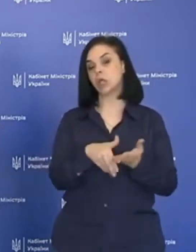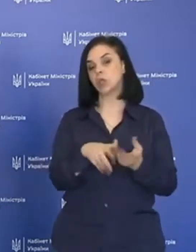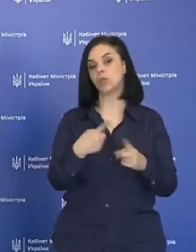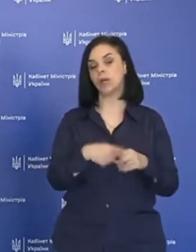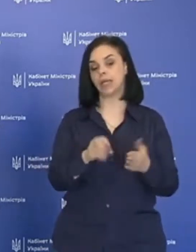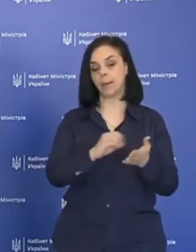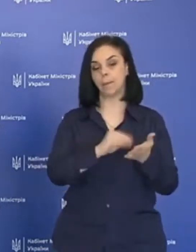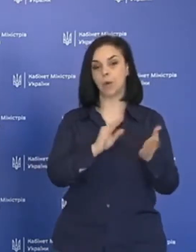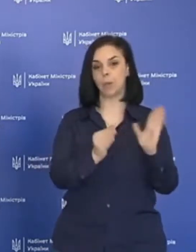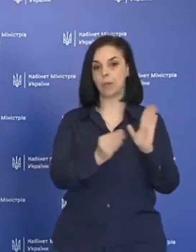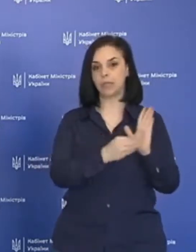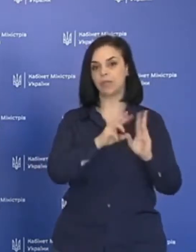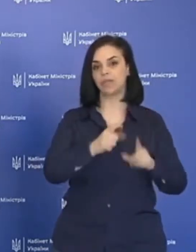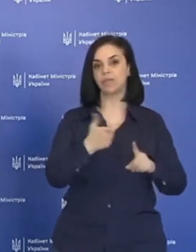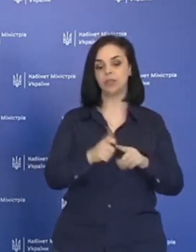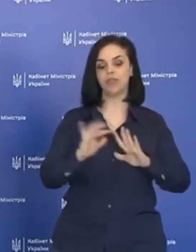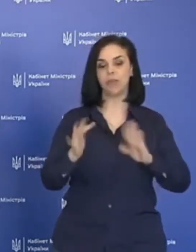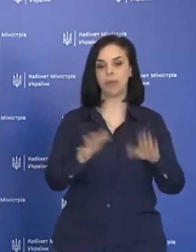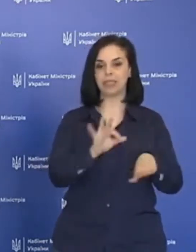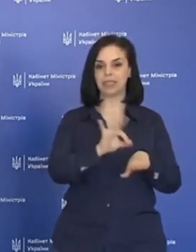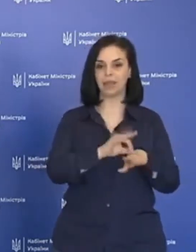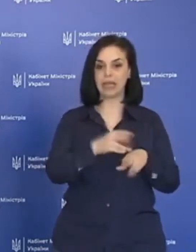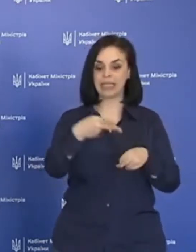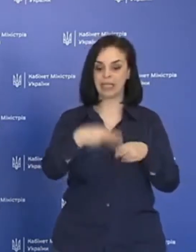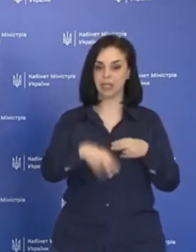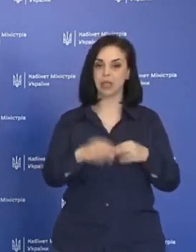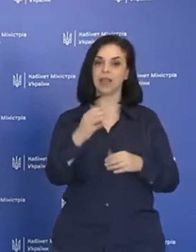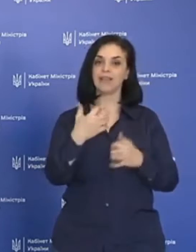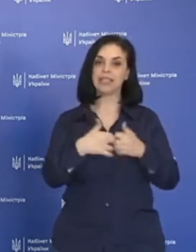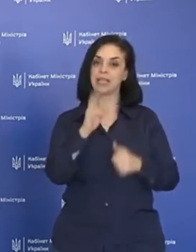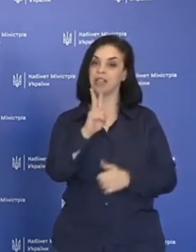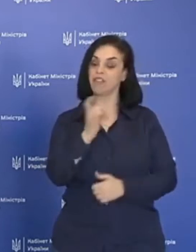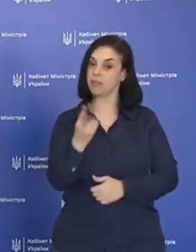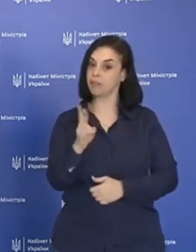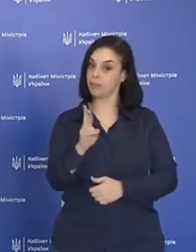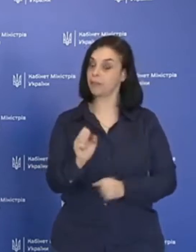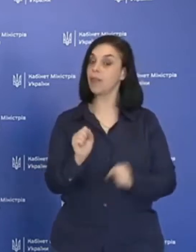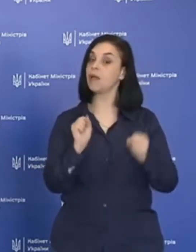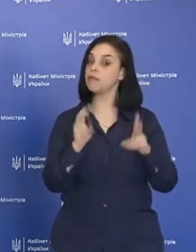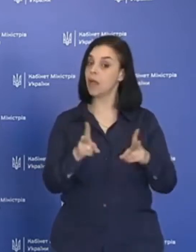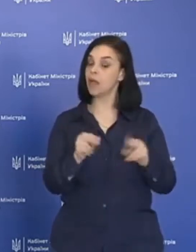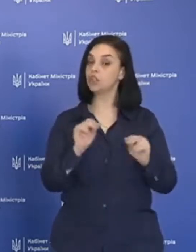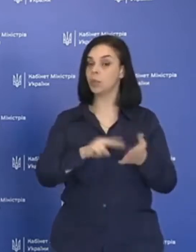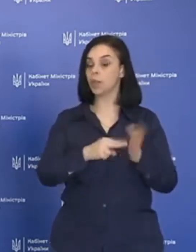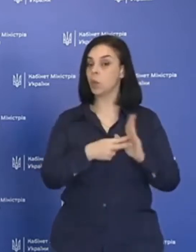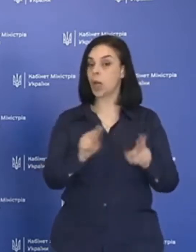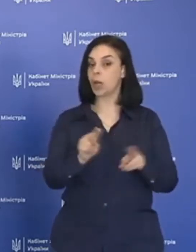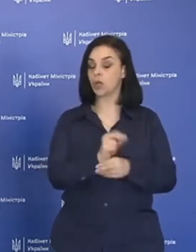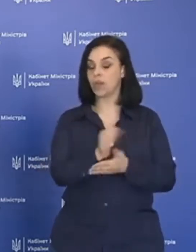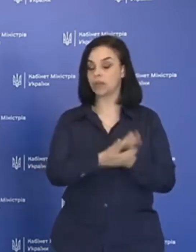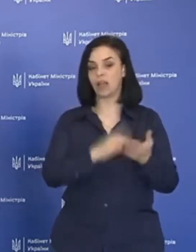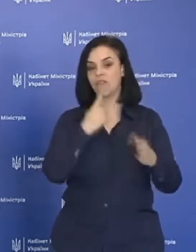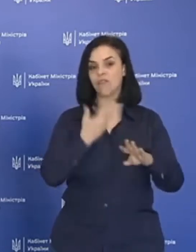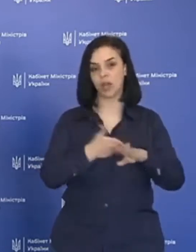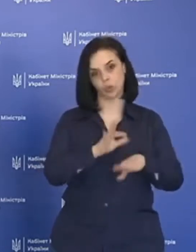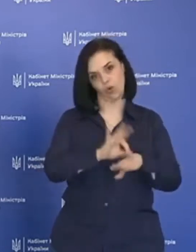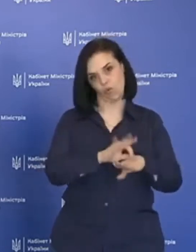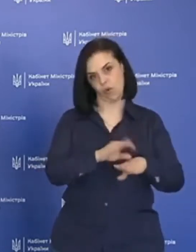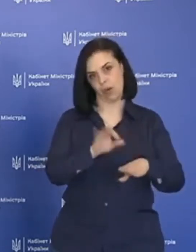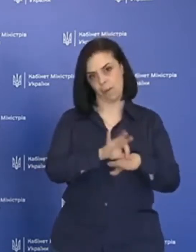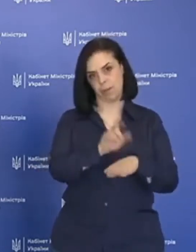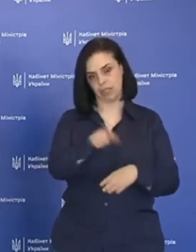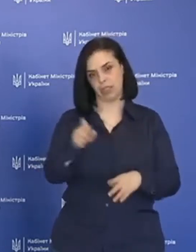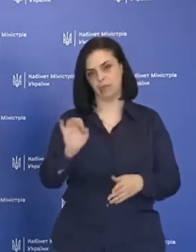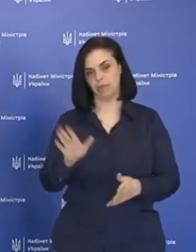який прописується у більшості випадків захворювання, закінчиться всередині квітня. Як та чим планується лікувати далі важкохворих пацієнтів?